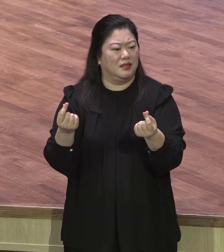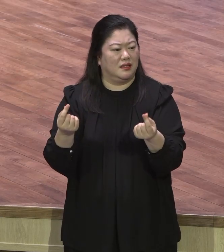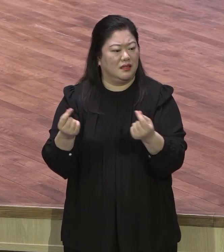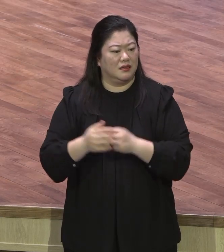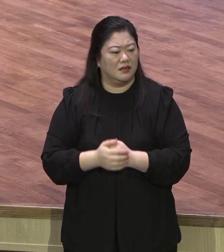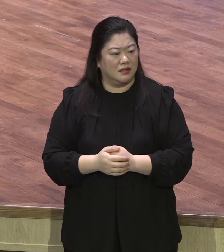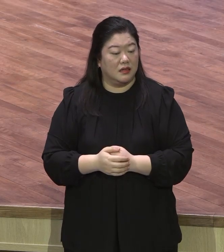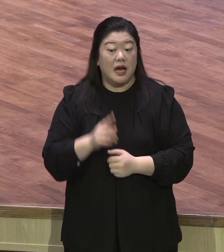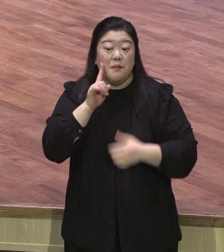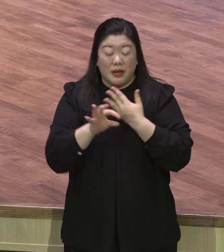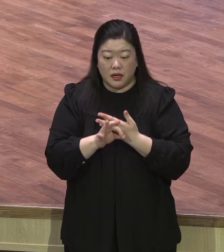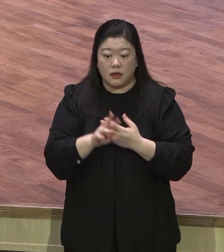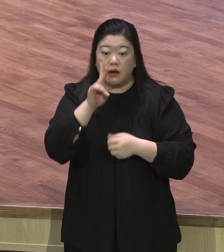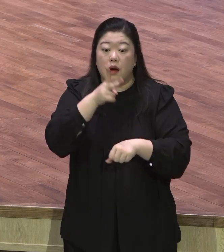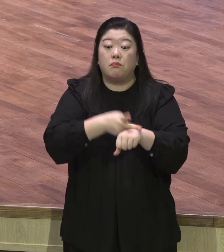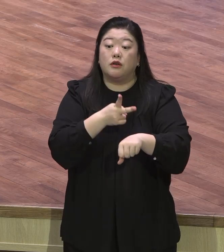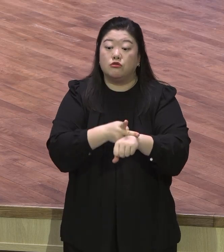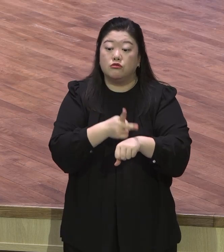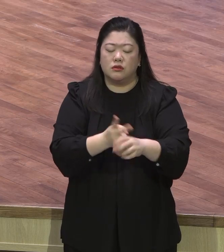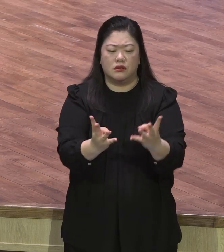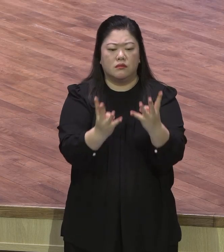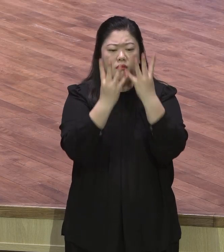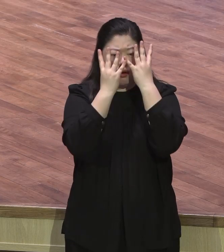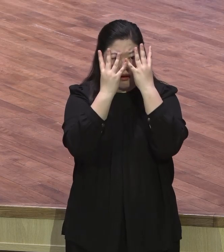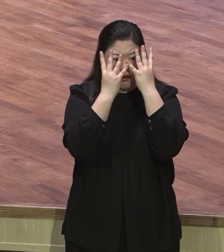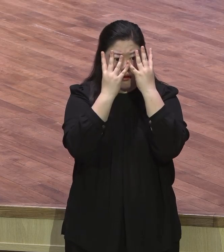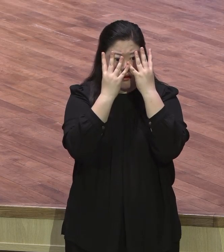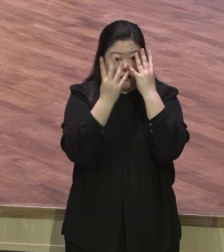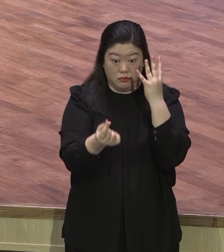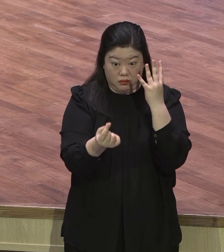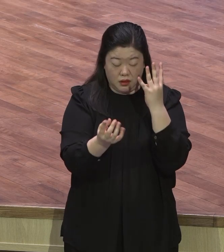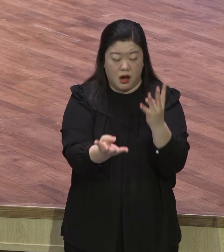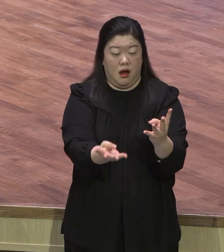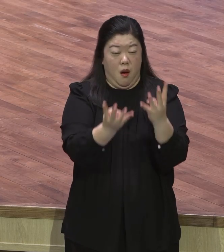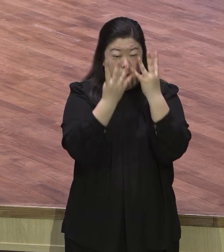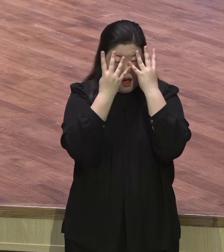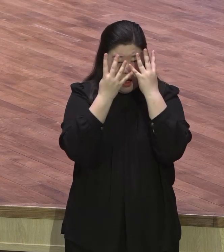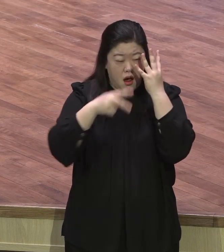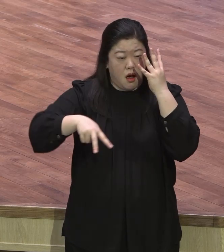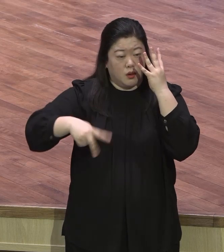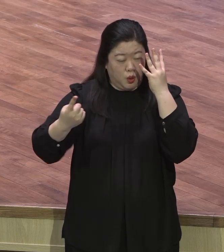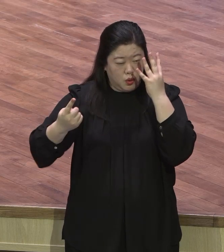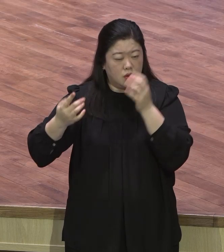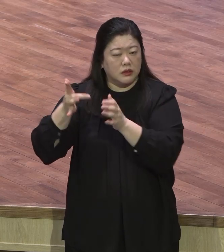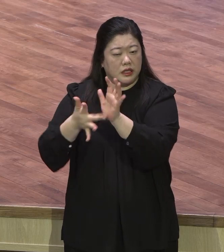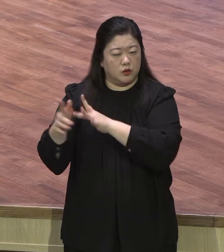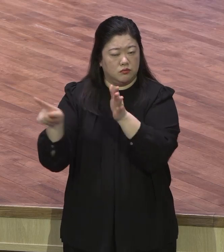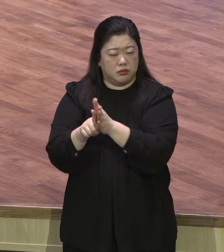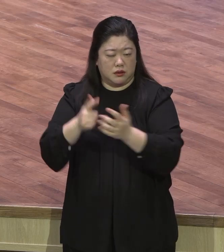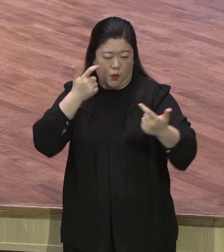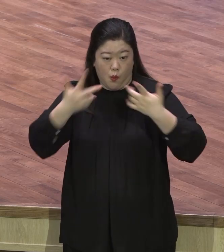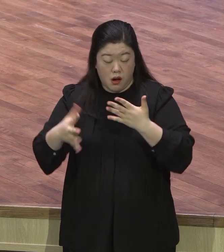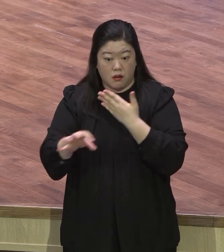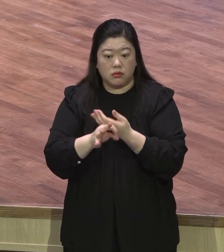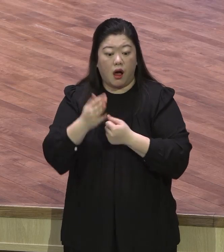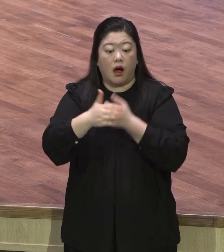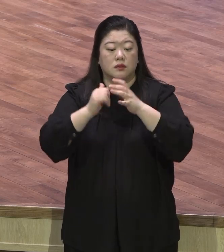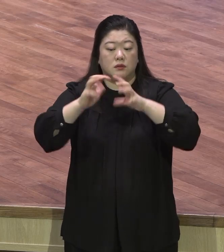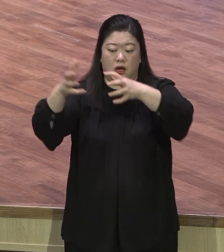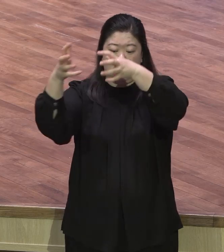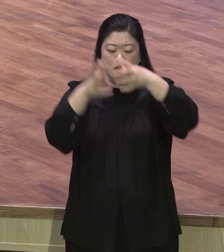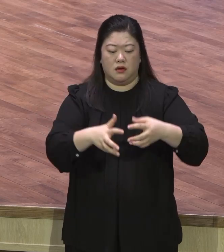통치하면 바울처럼 그것이 하나님의 나라에요. 아무리 좋은 맨션 아파트에 아무리 좋은 시설가